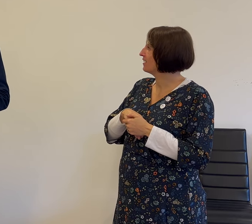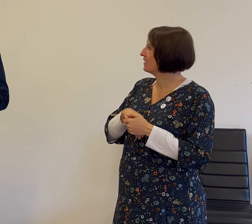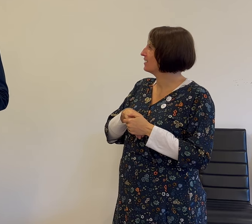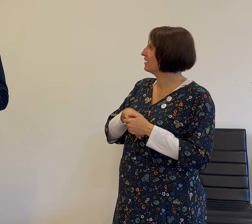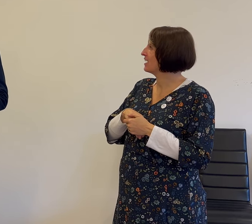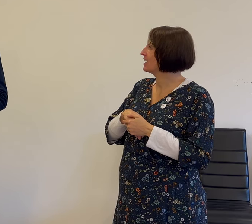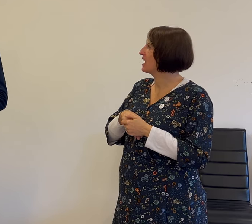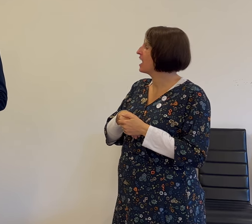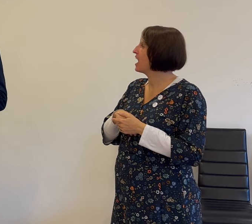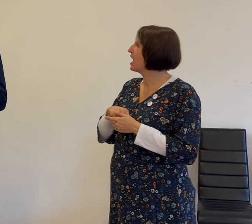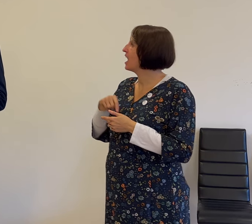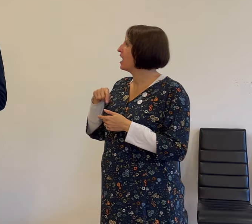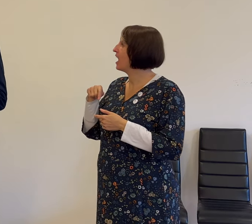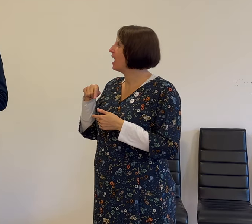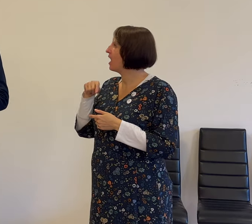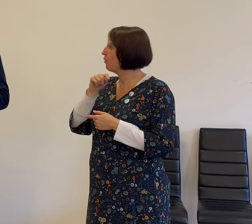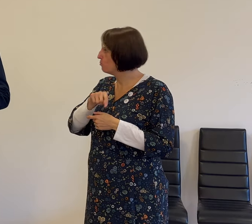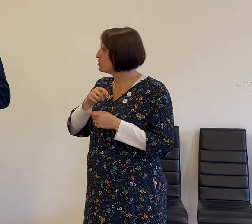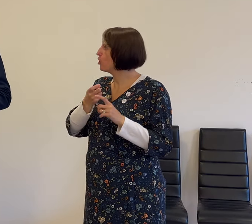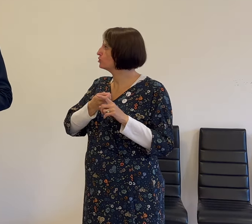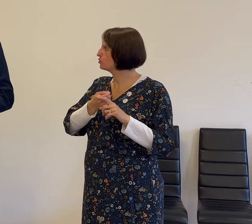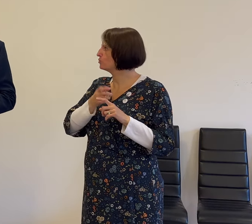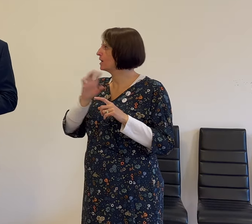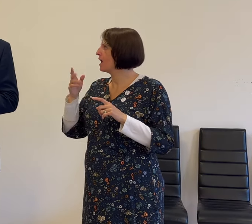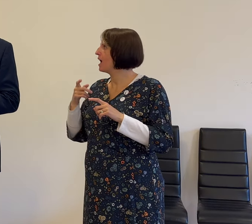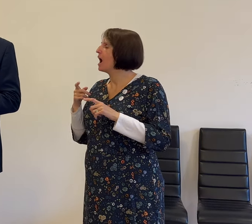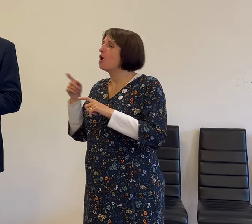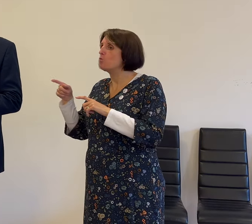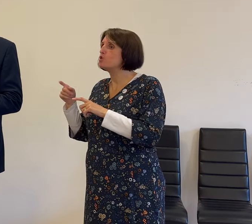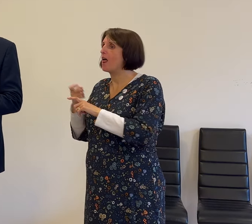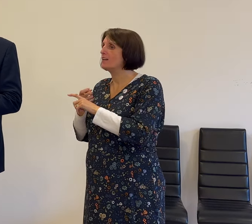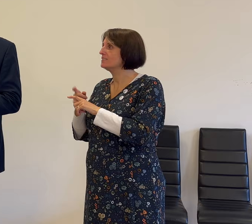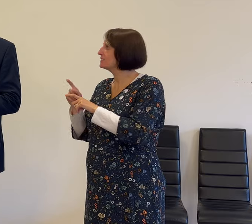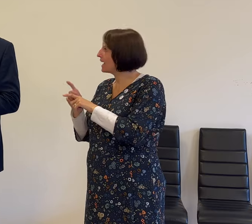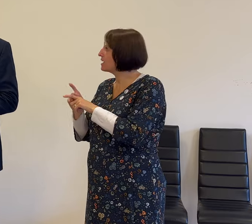se používá jiný a u železa taky jiný.